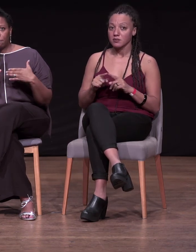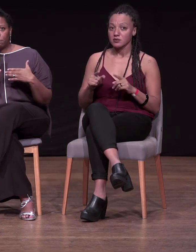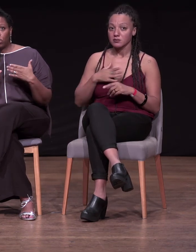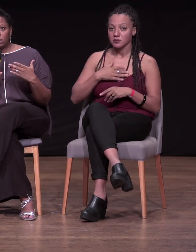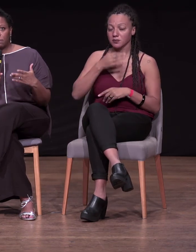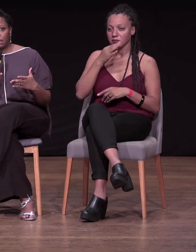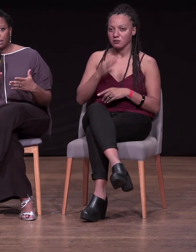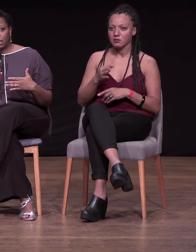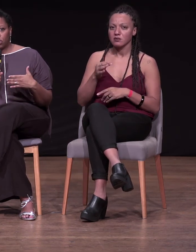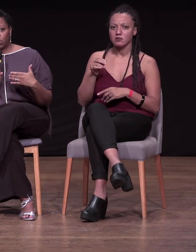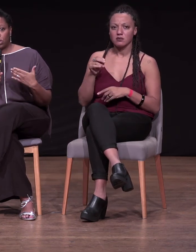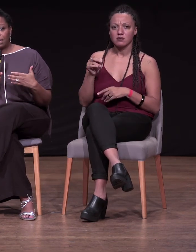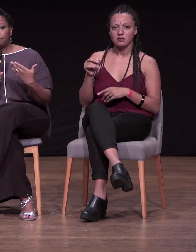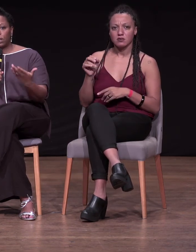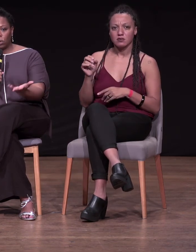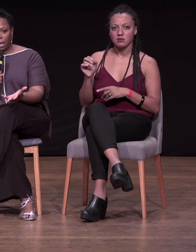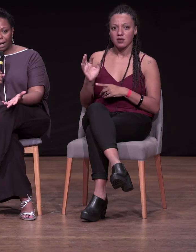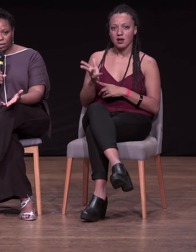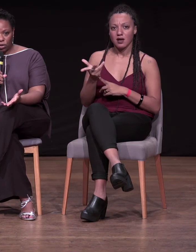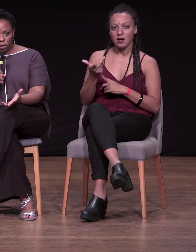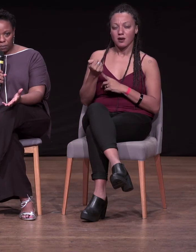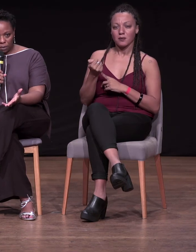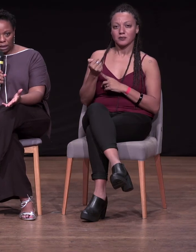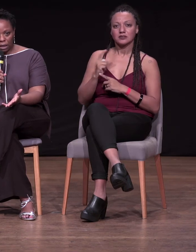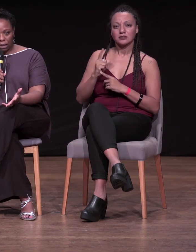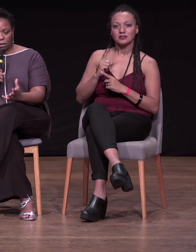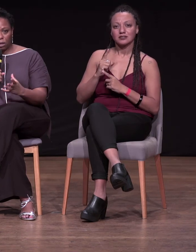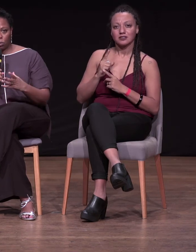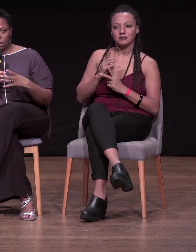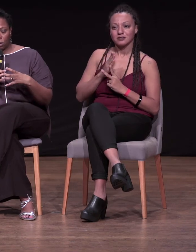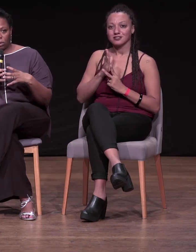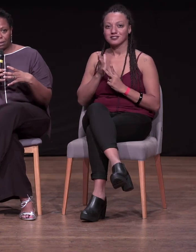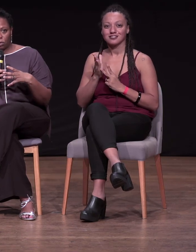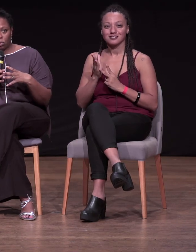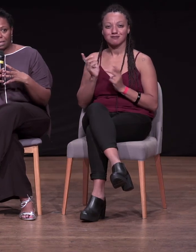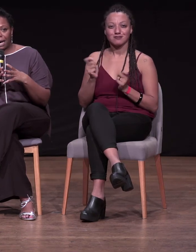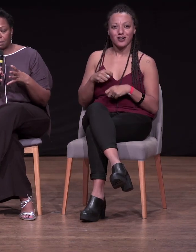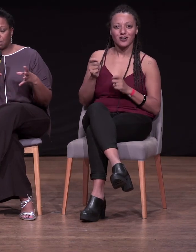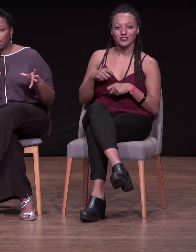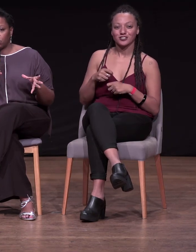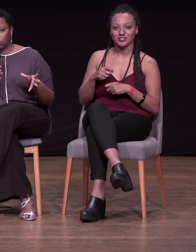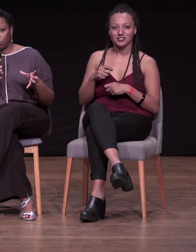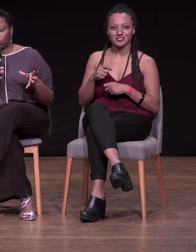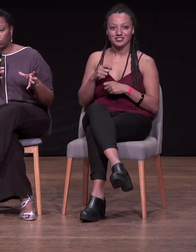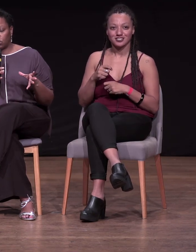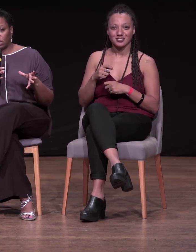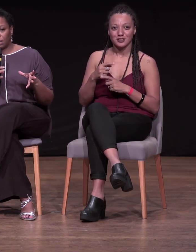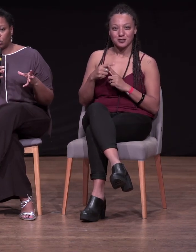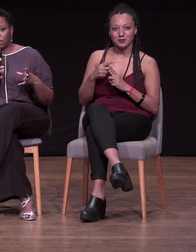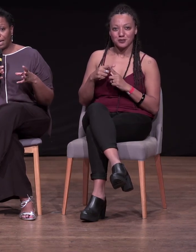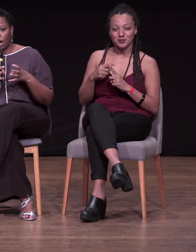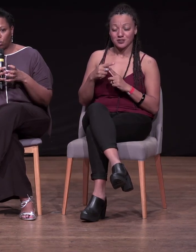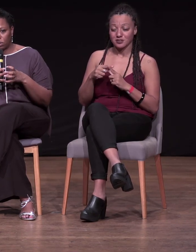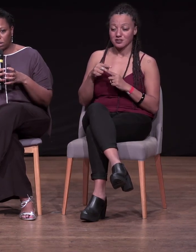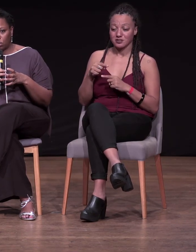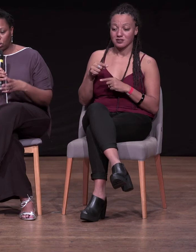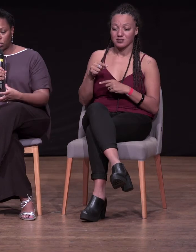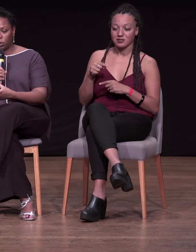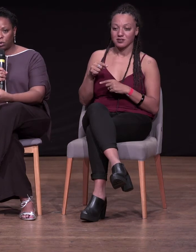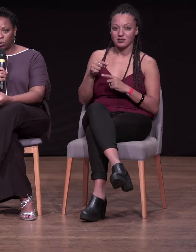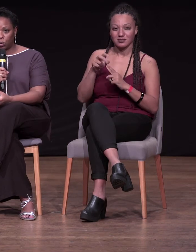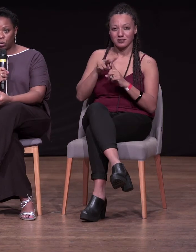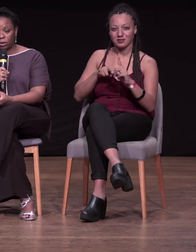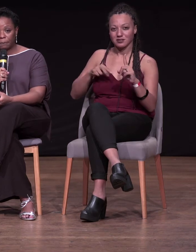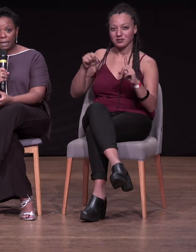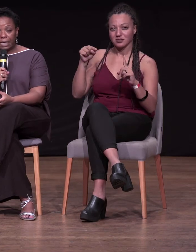de uma possibilidade de ambiguidade, né? Então, que estão tentando esgarçar os contornos daquilo que é o